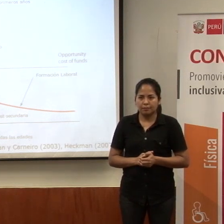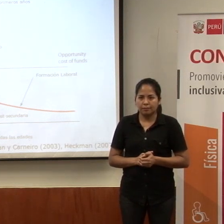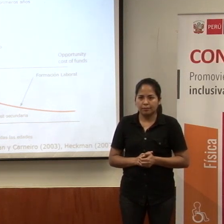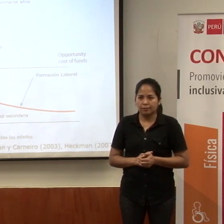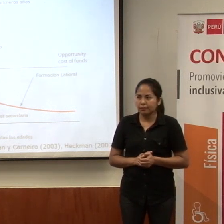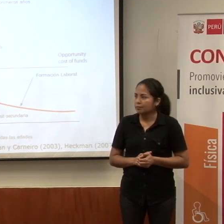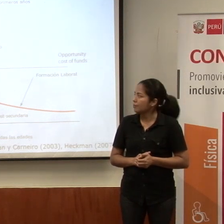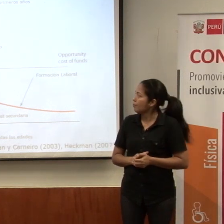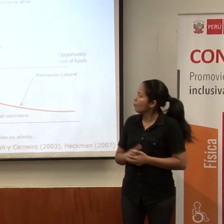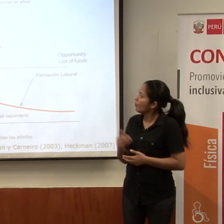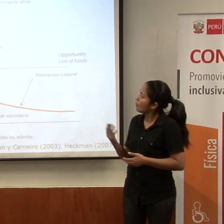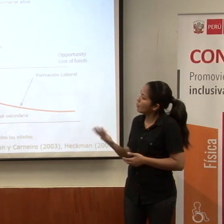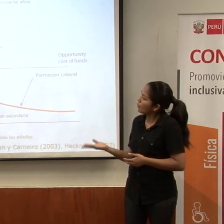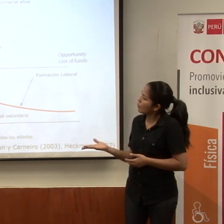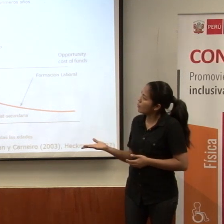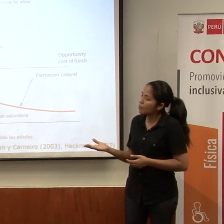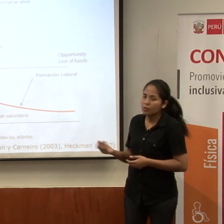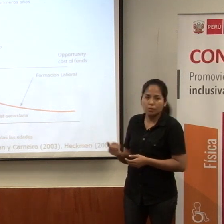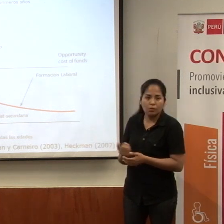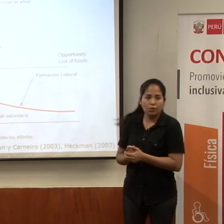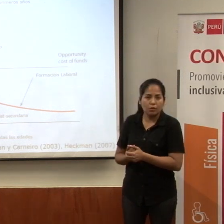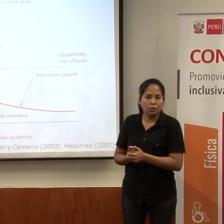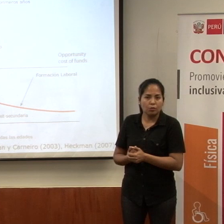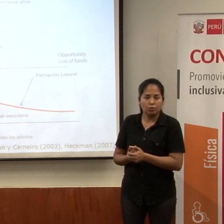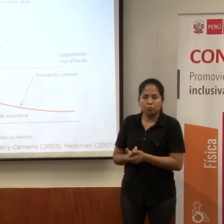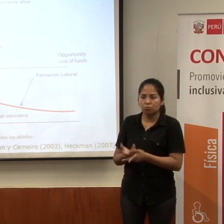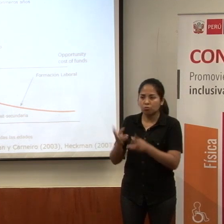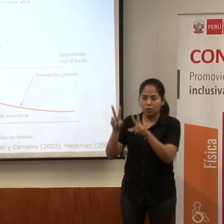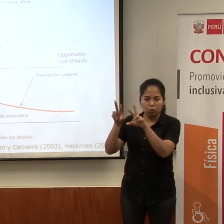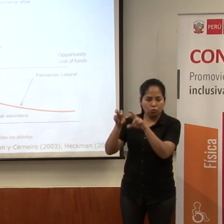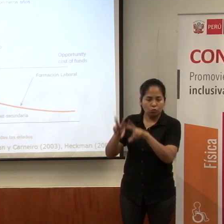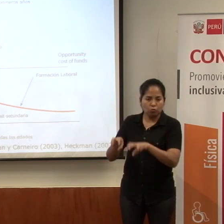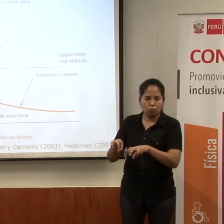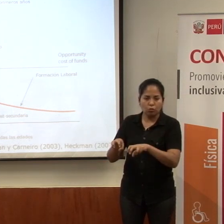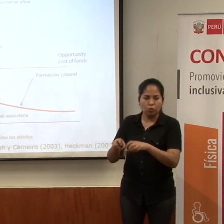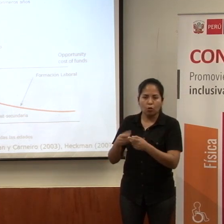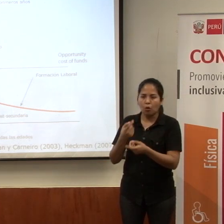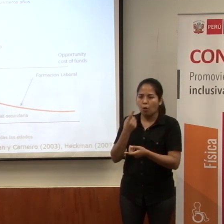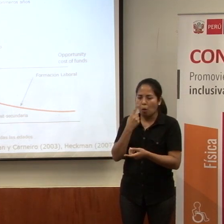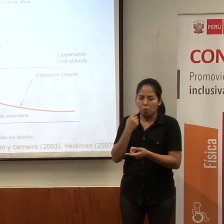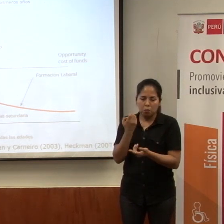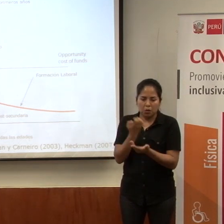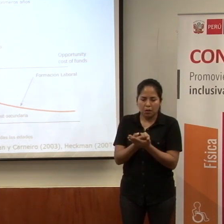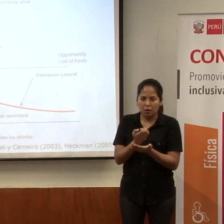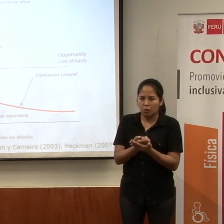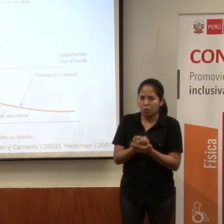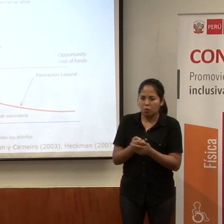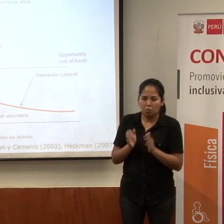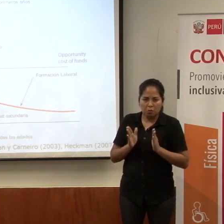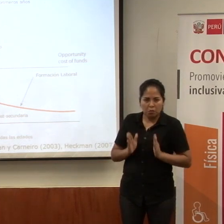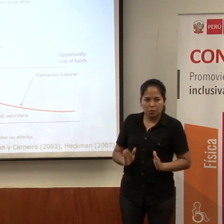esto es un estudio que hicieron economistas que demuestra